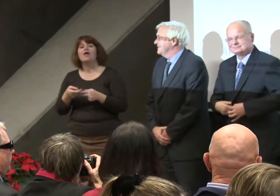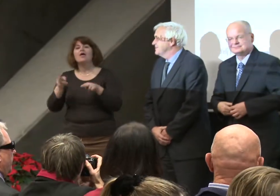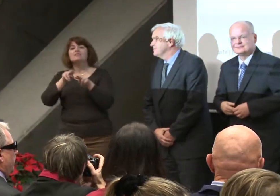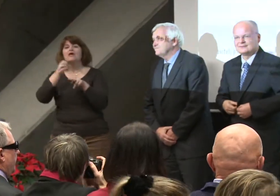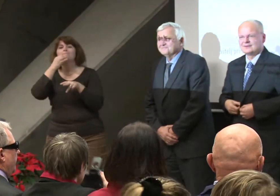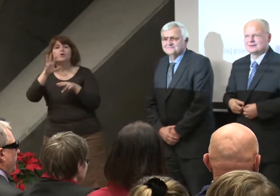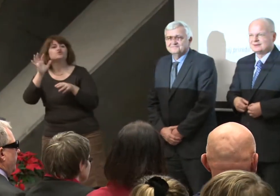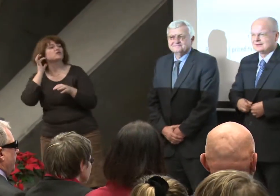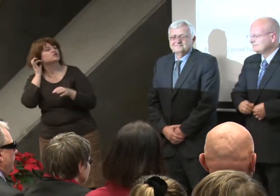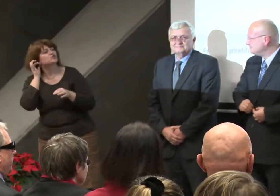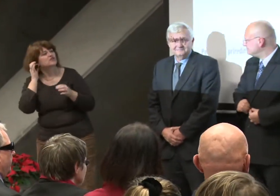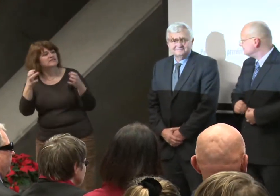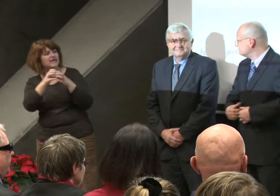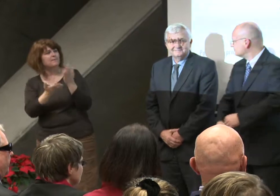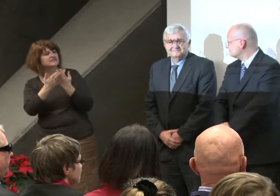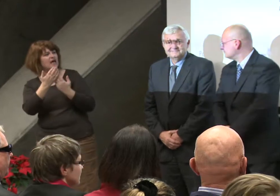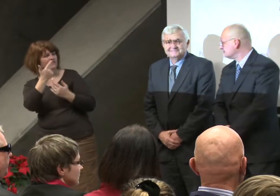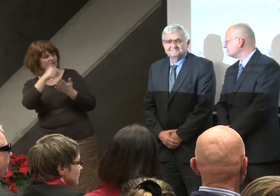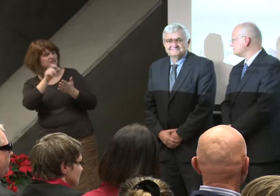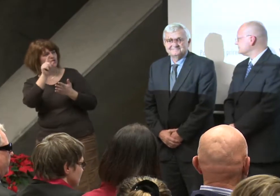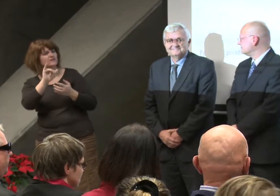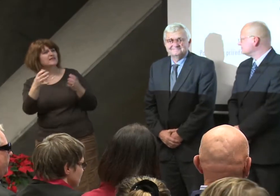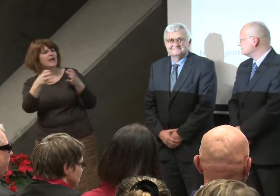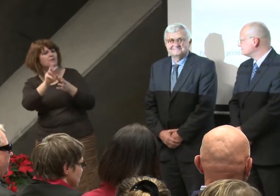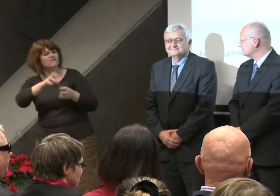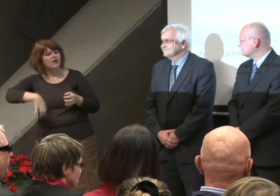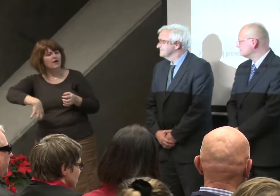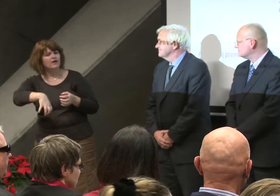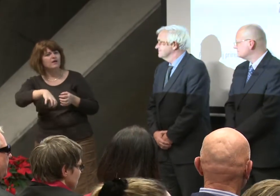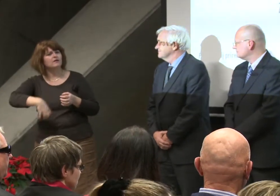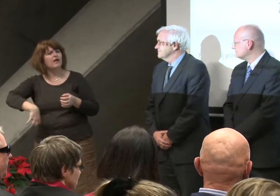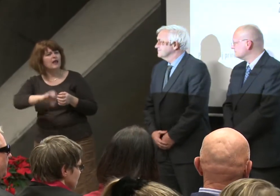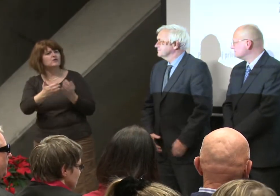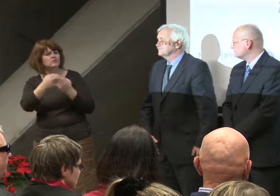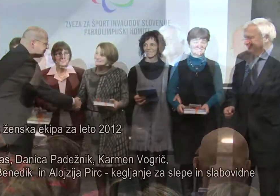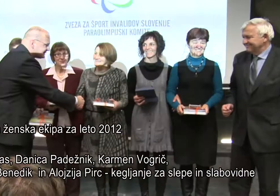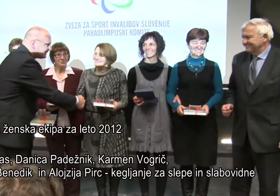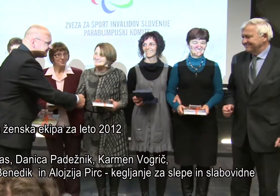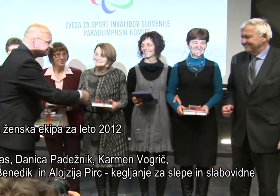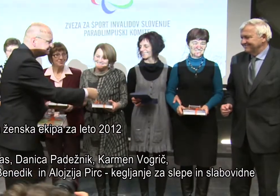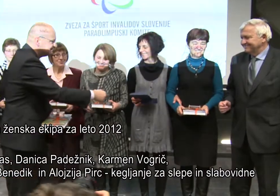Najboljša ženska ekipa za leto 2012 je ekipa v kegljanju za slepe in slabovidne.